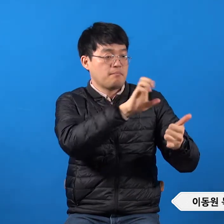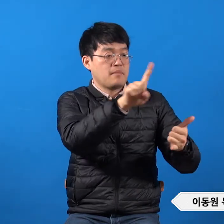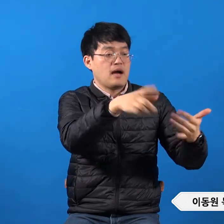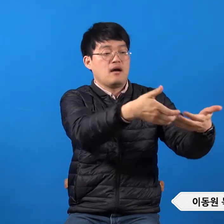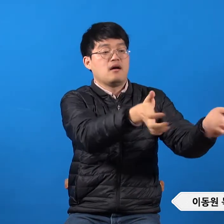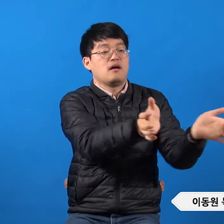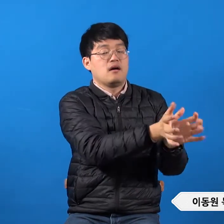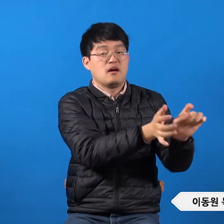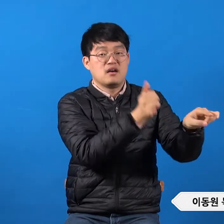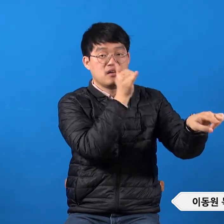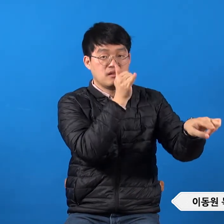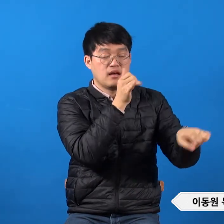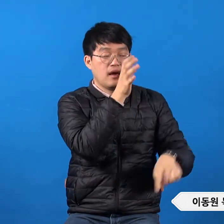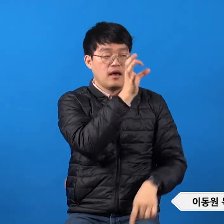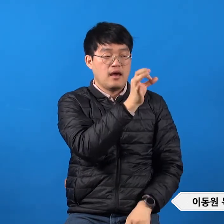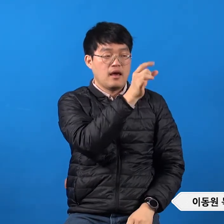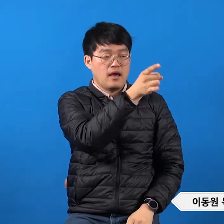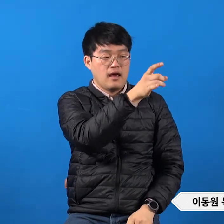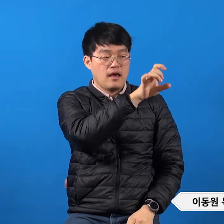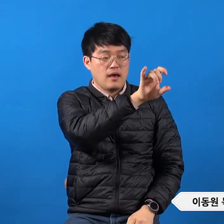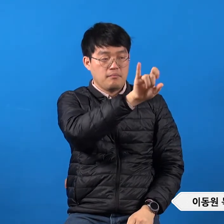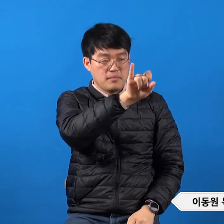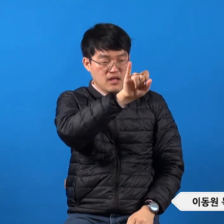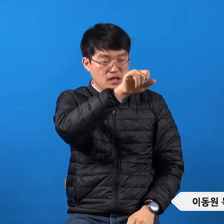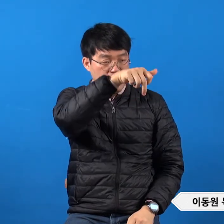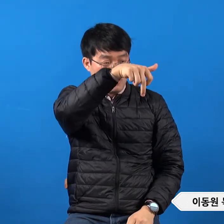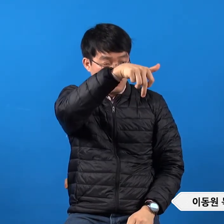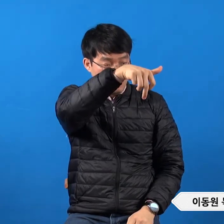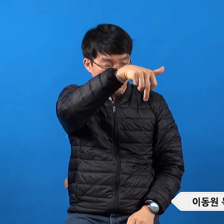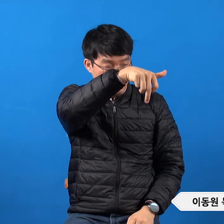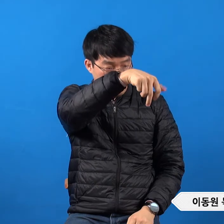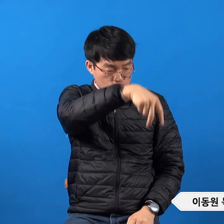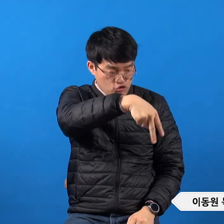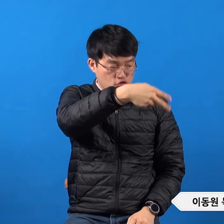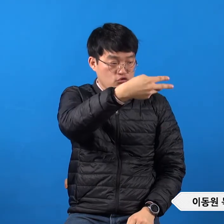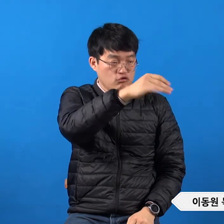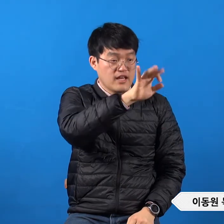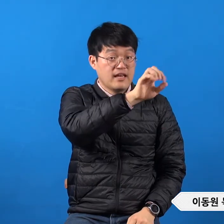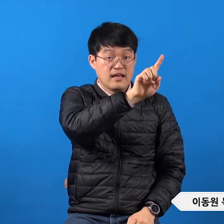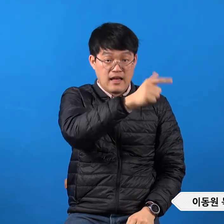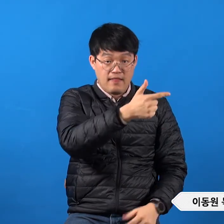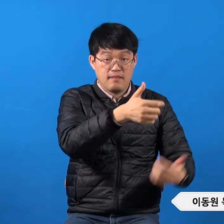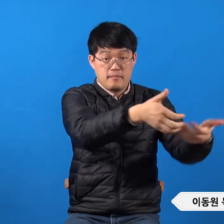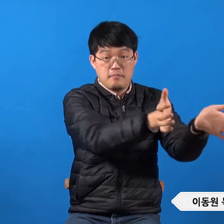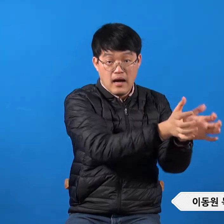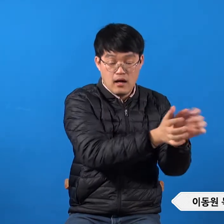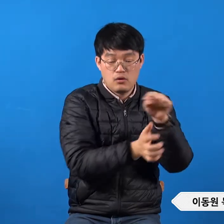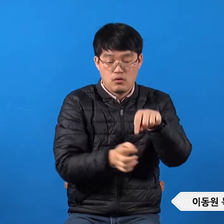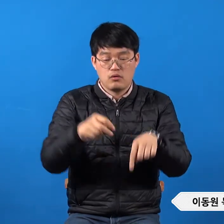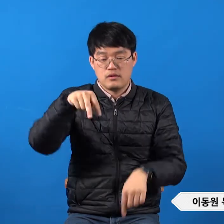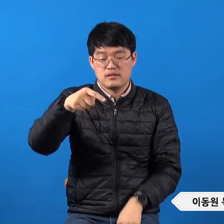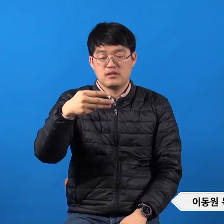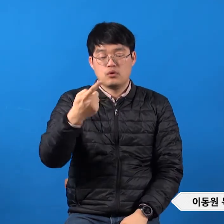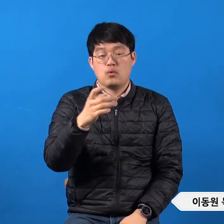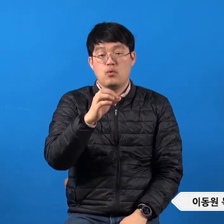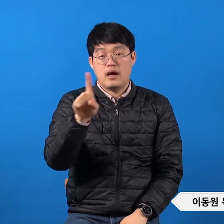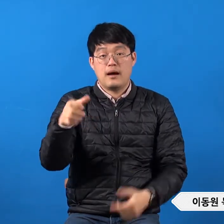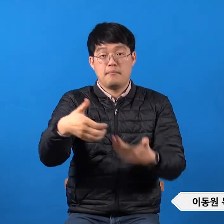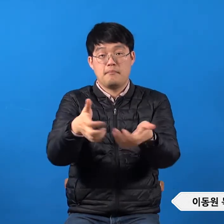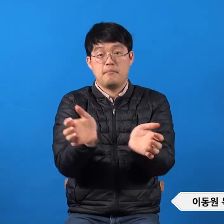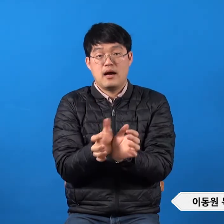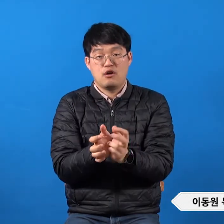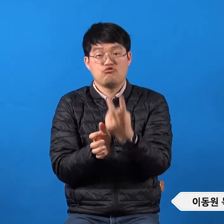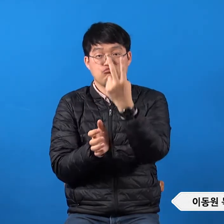말합니다. 하나는 에피큐리안이라고 말하고 또 하나는 스토익이라고 말합니다. 우리는